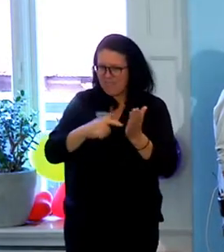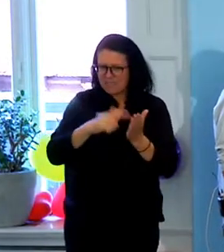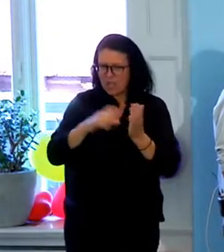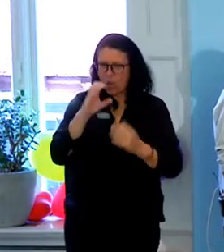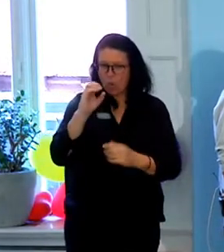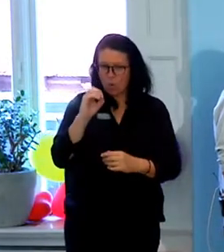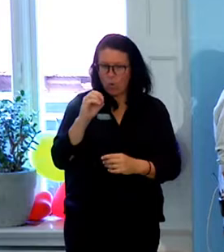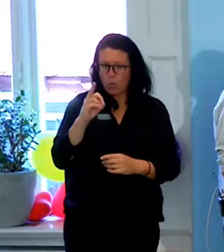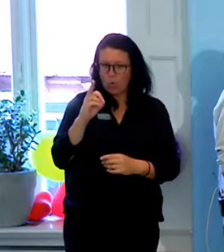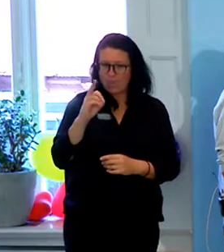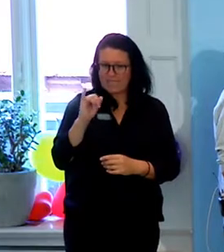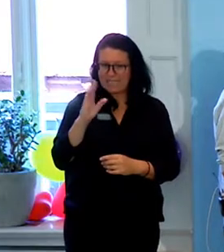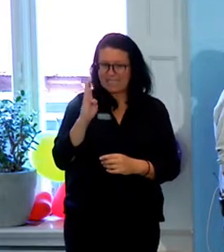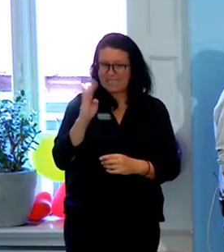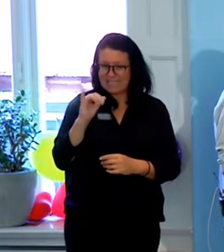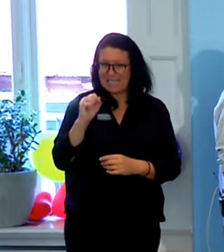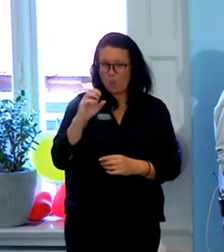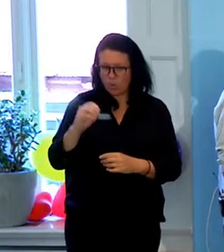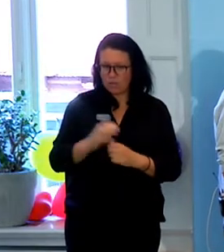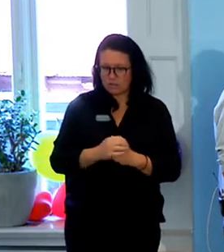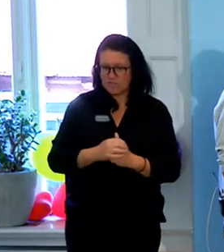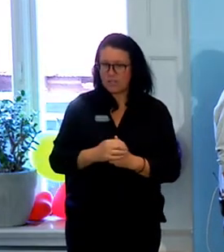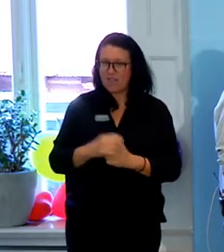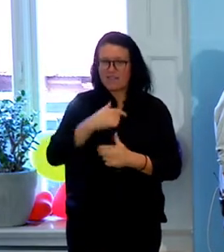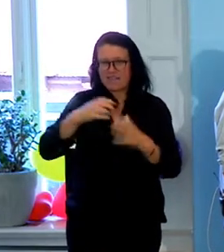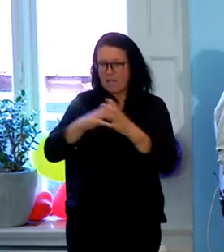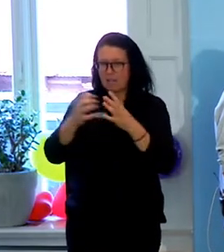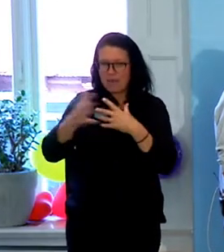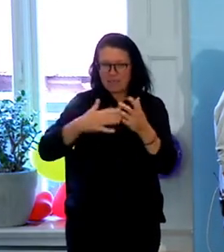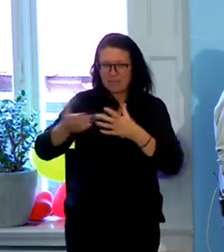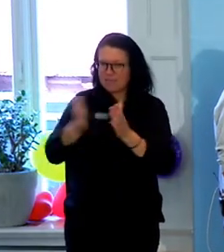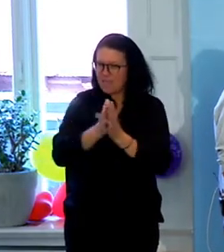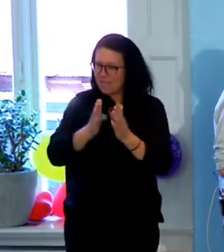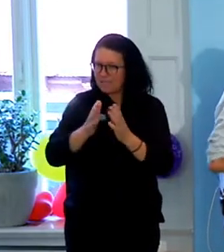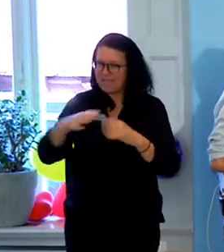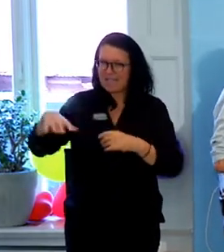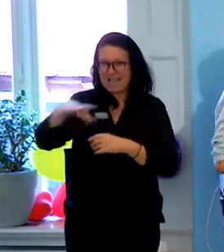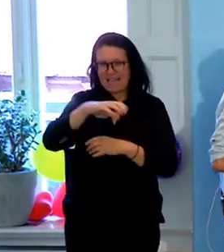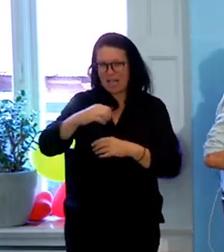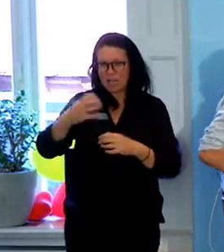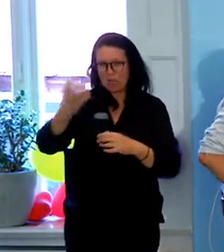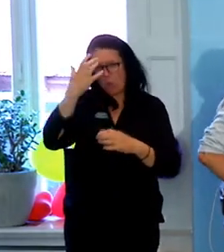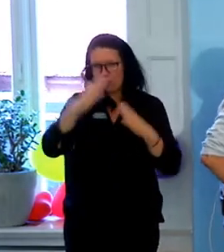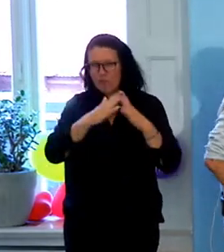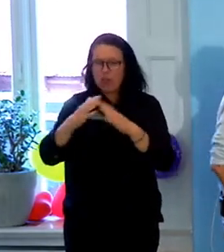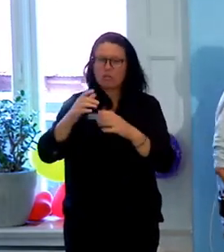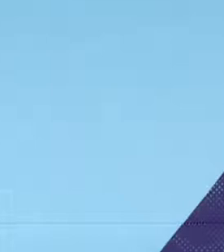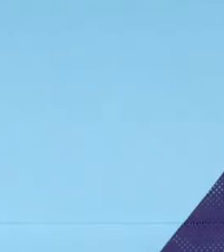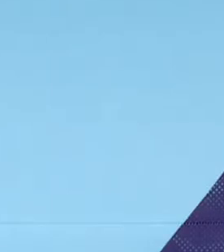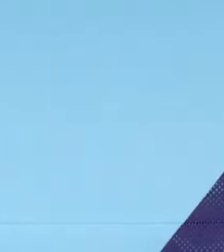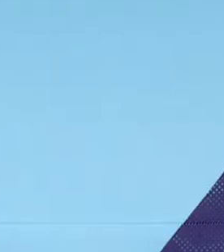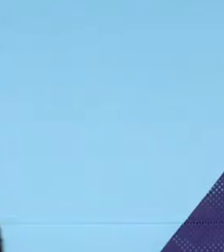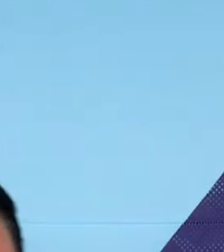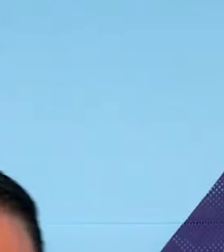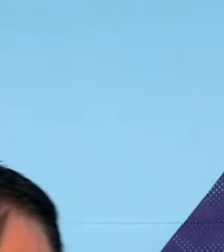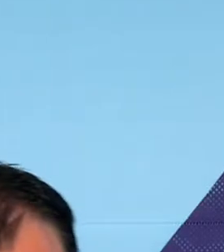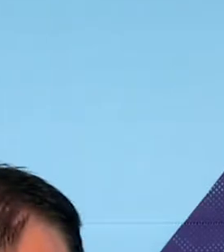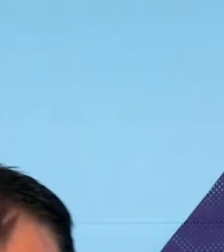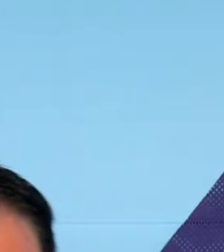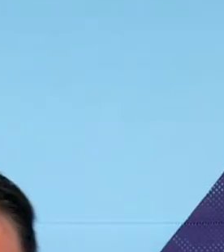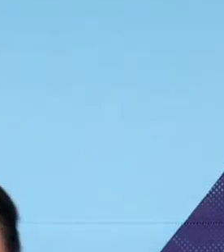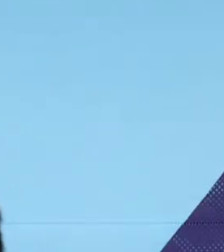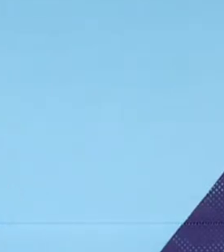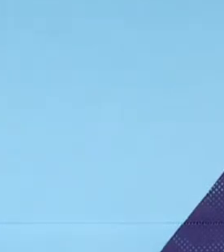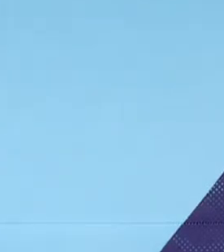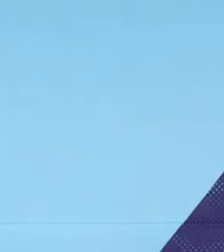Origo som vi då samarbetar med. Det ligger under Stockholms stads socialförvaltning, men det är alla kommuner i